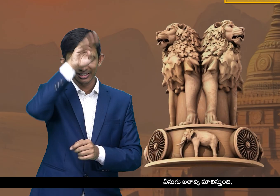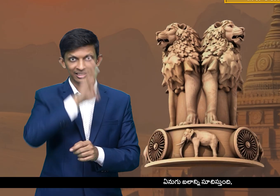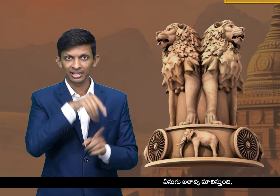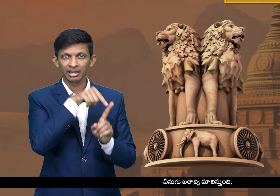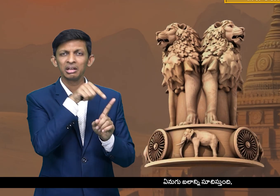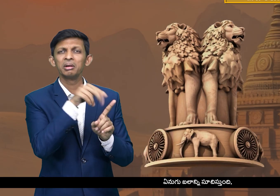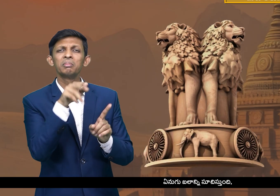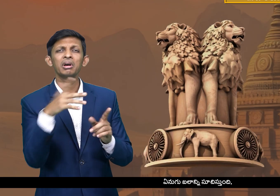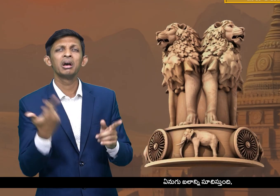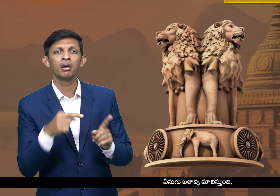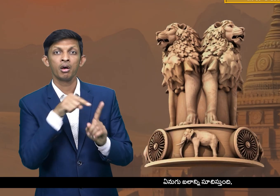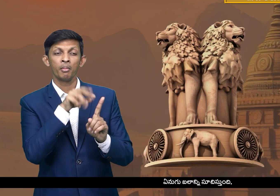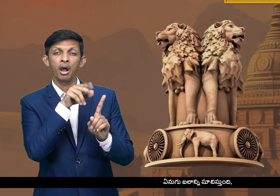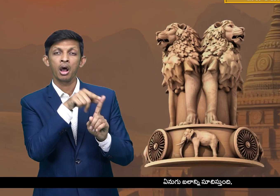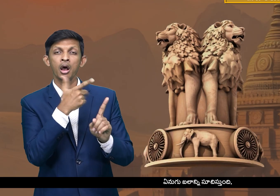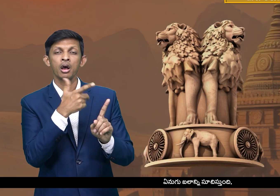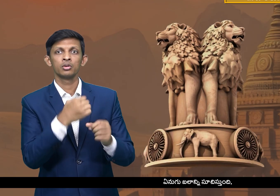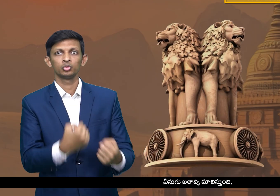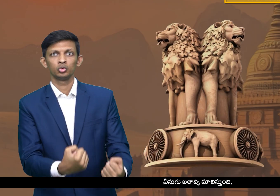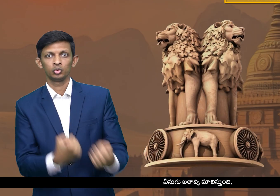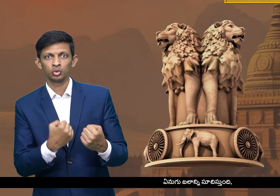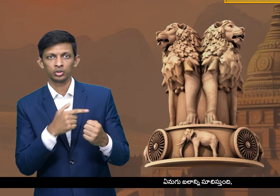ఏనుగు బలాన్ని సూచిస్తుంది.